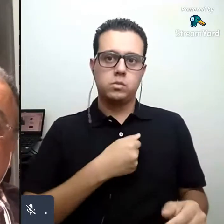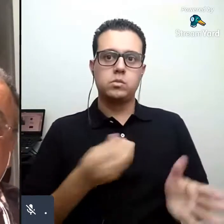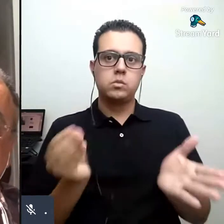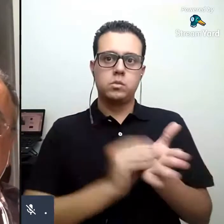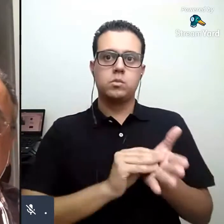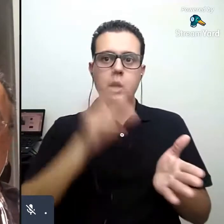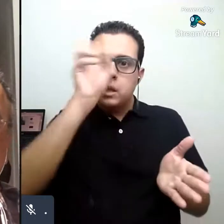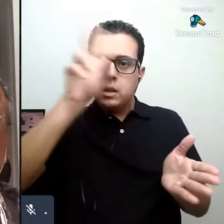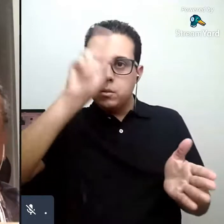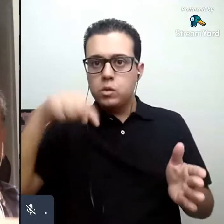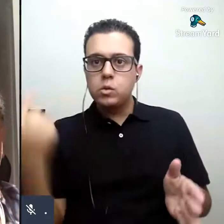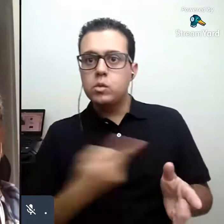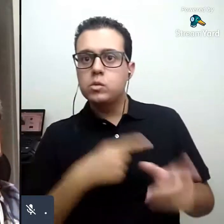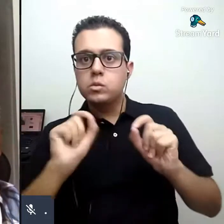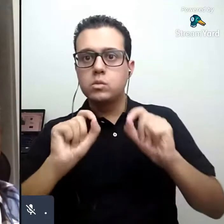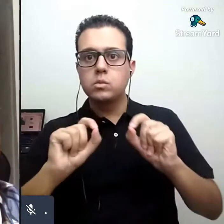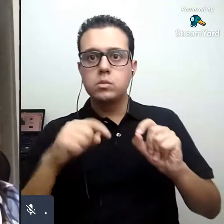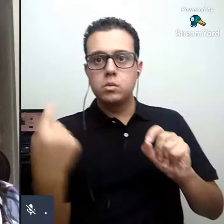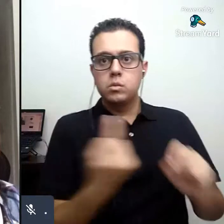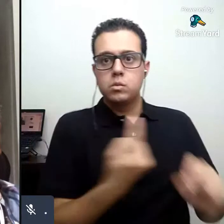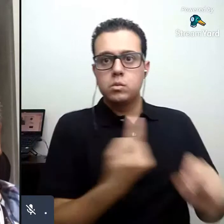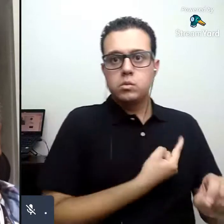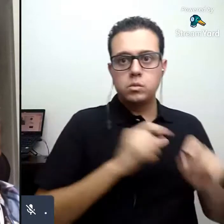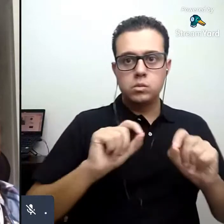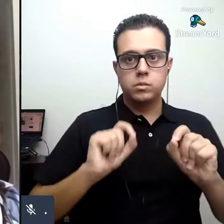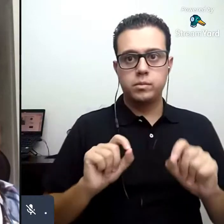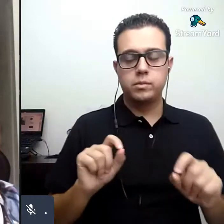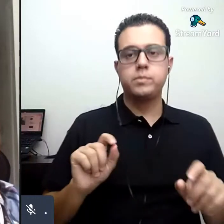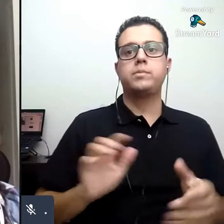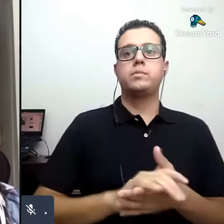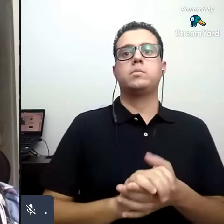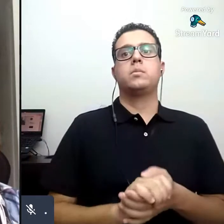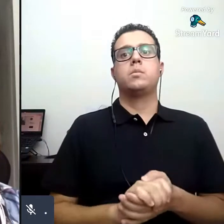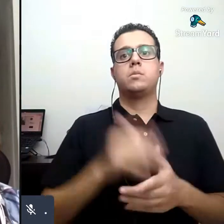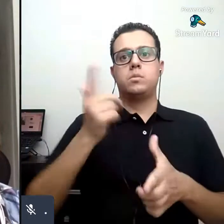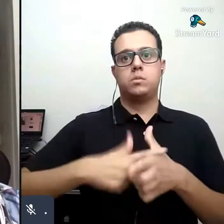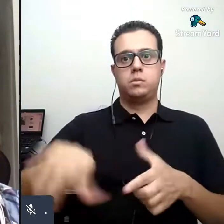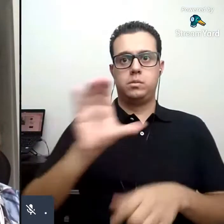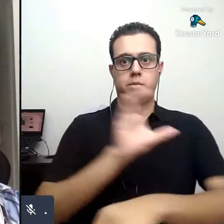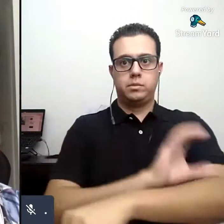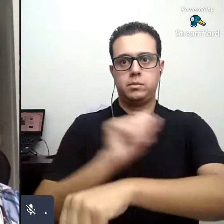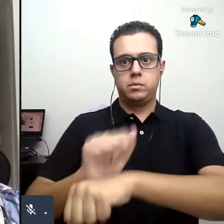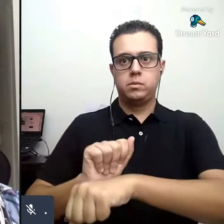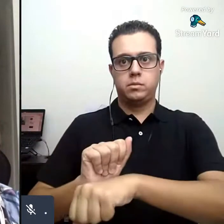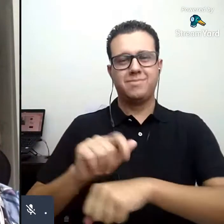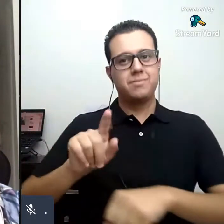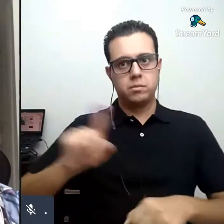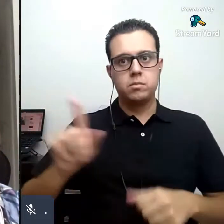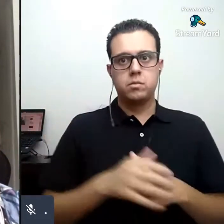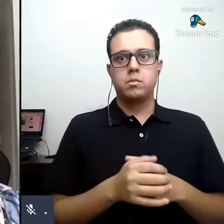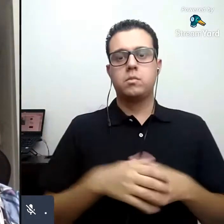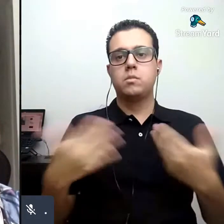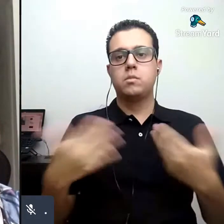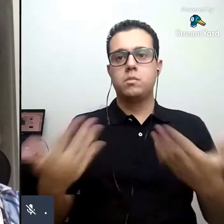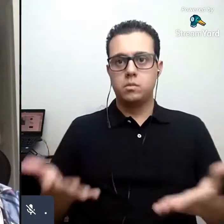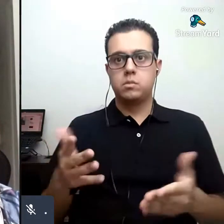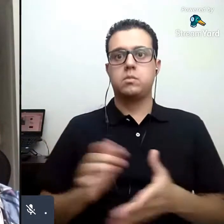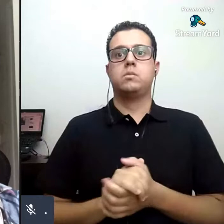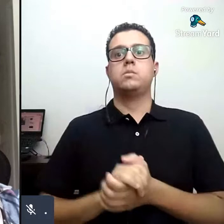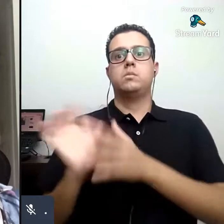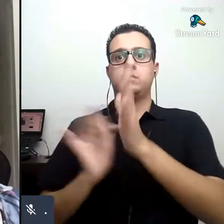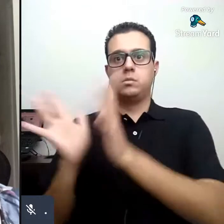está voltando de ter ido a Jerusalém depois do milagre, depois do sinal na bodas